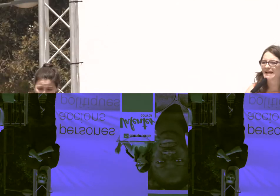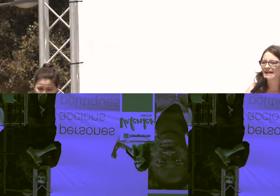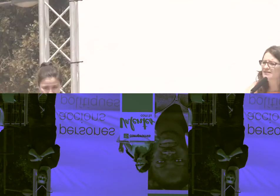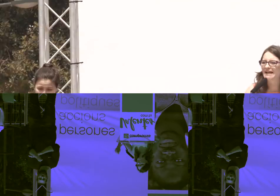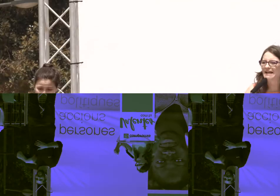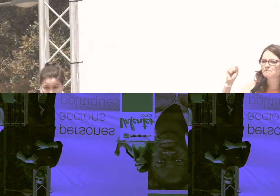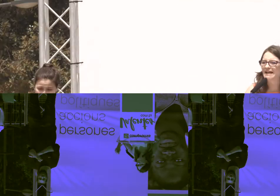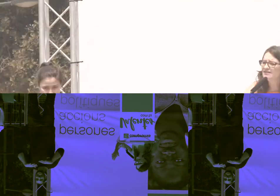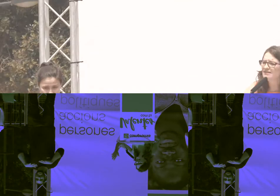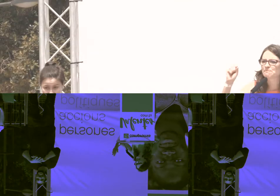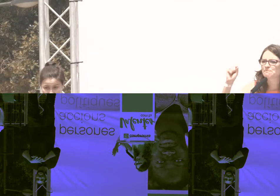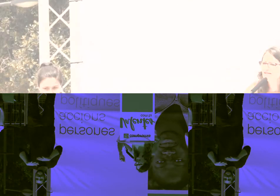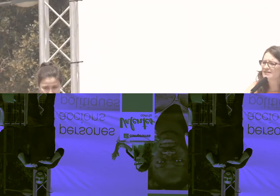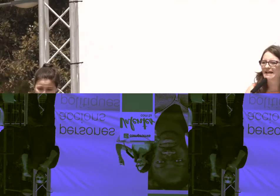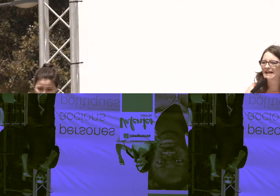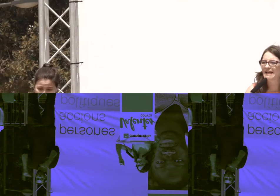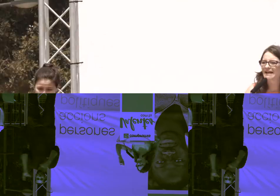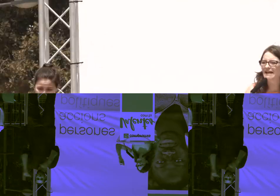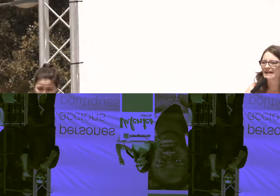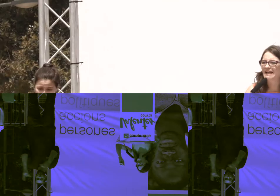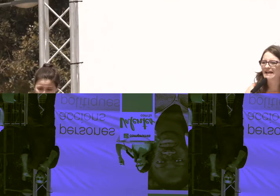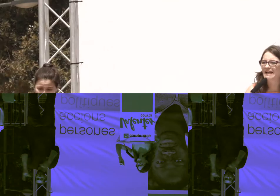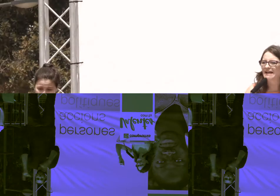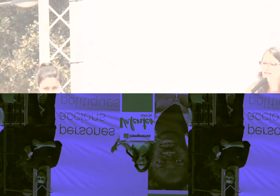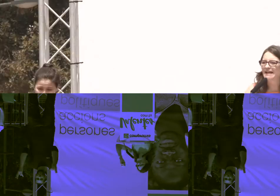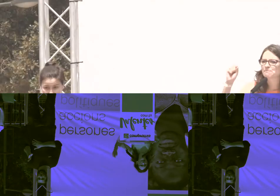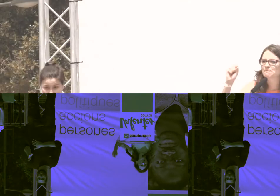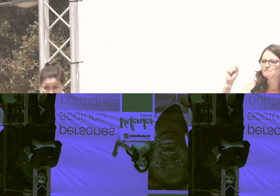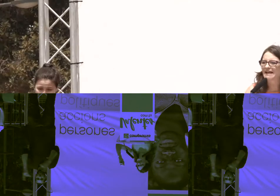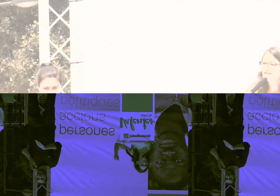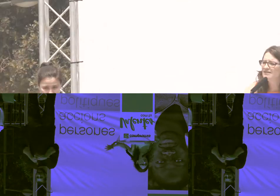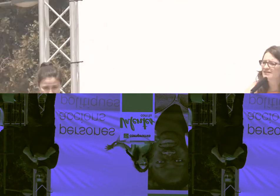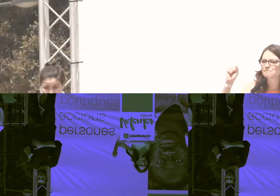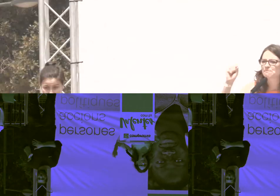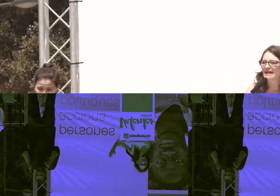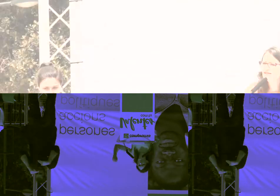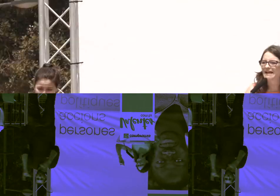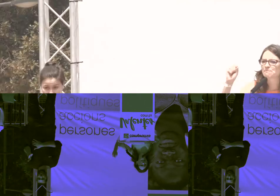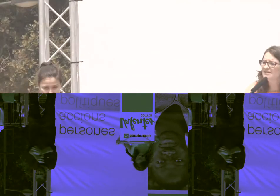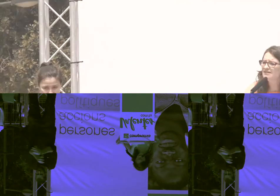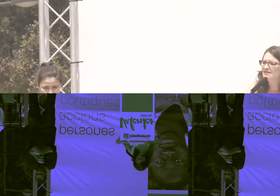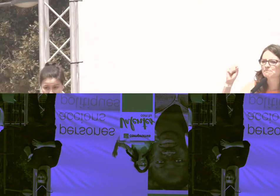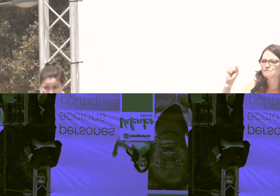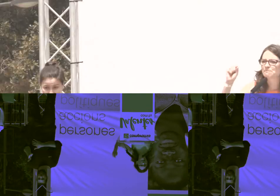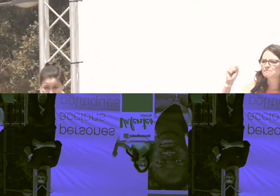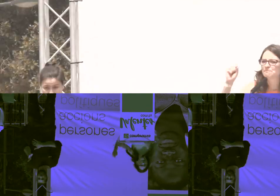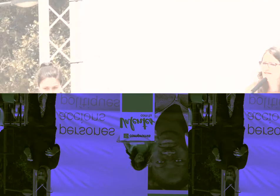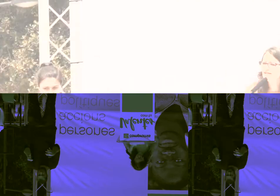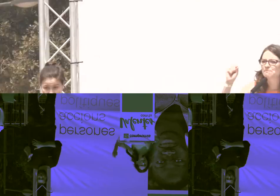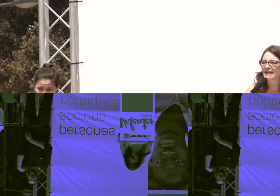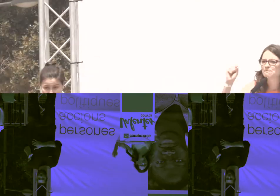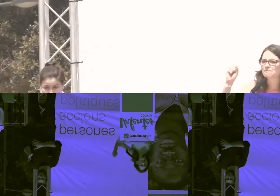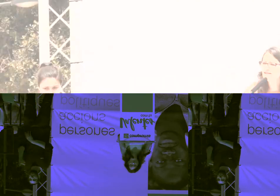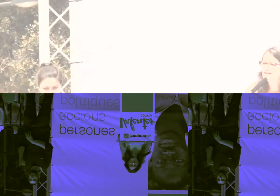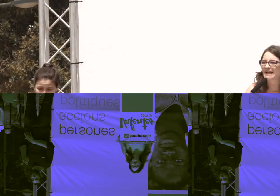de víctimes del delicte per a que siguin ateses en una xarxa com cal i no en un xiringuito que tenia el PP per a enxufar a la seva gent.